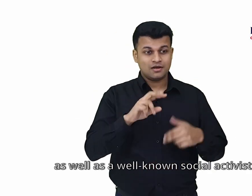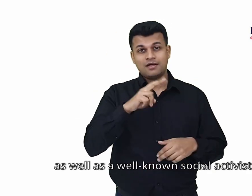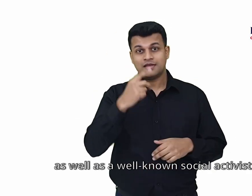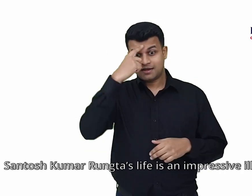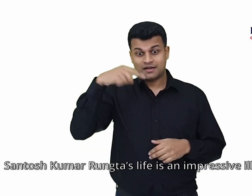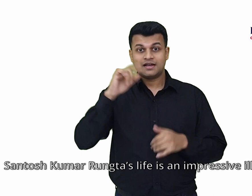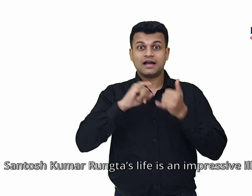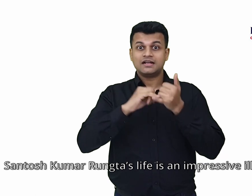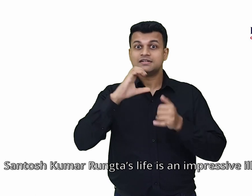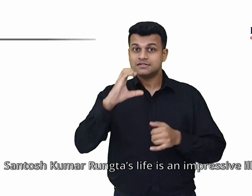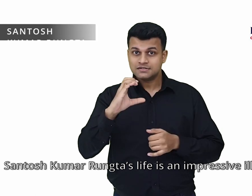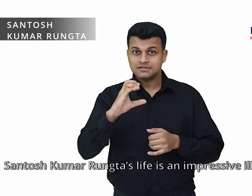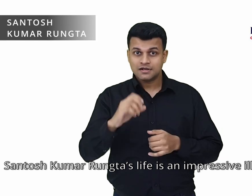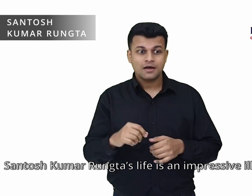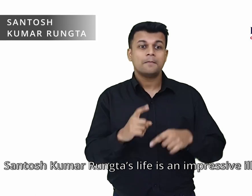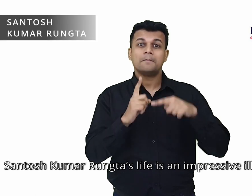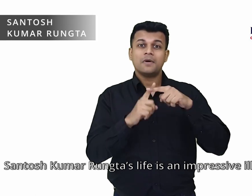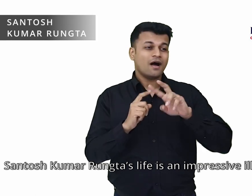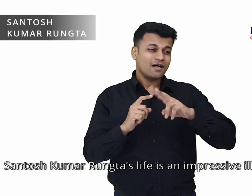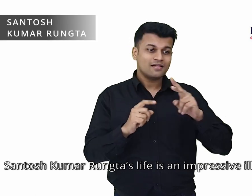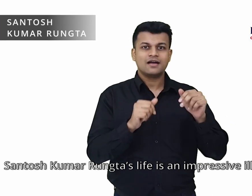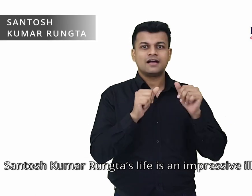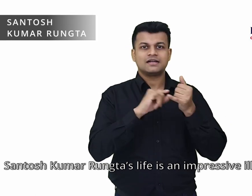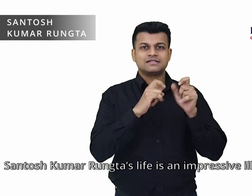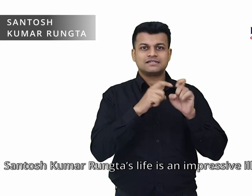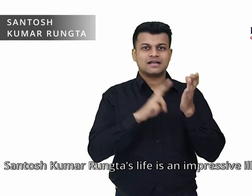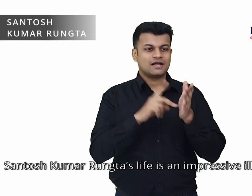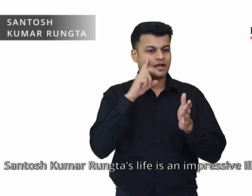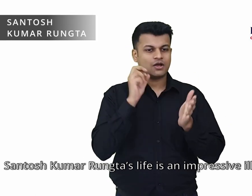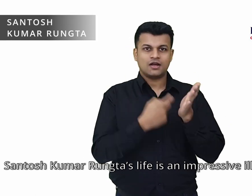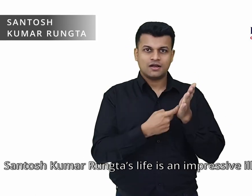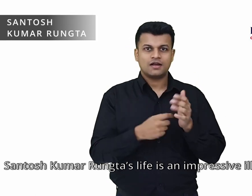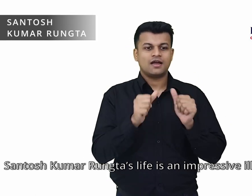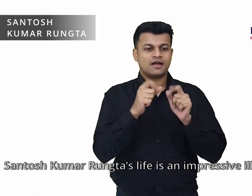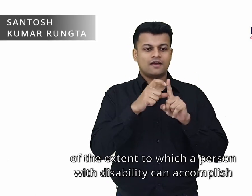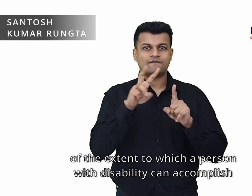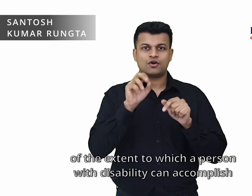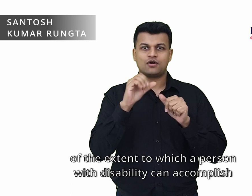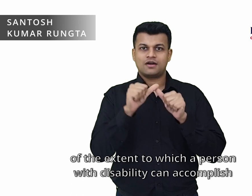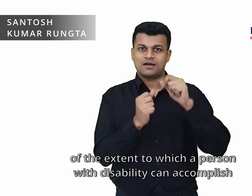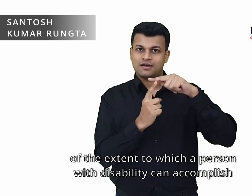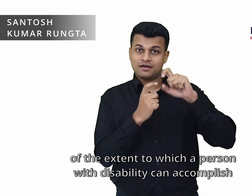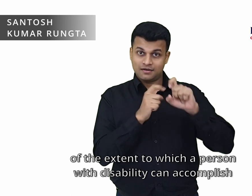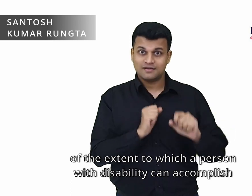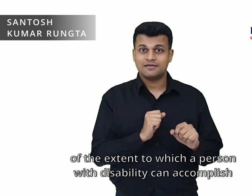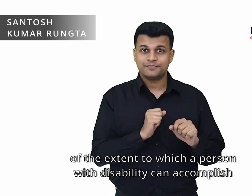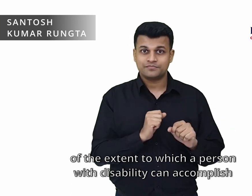कार्यकर्ता संतोष कुमार रुंगटा का जीवन इस बात का एक प्रभावशाली उदाहरण है कि विकलांग व्यक्ति अगर चाहे तो